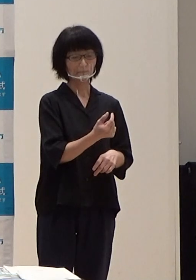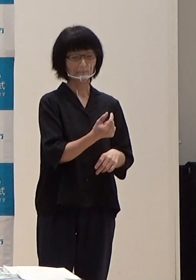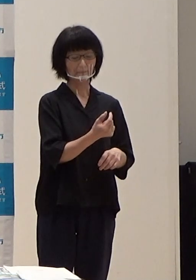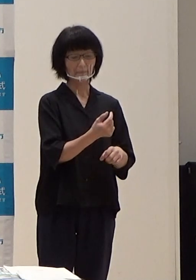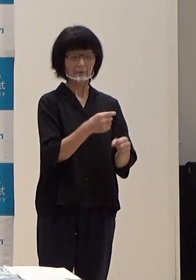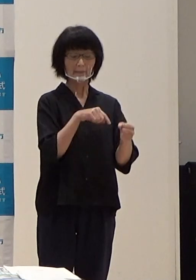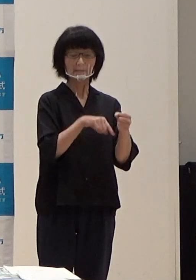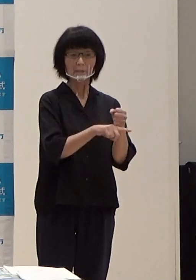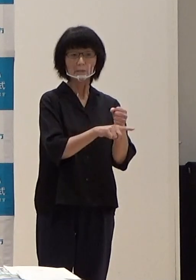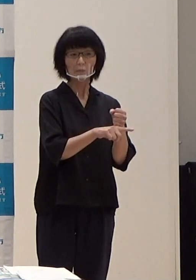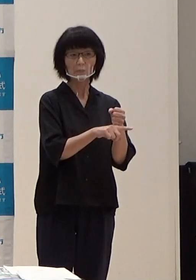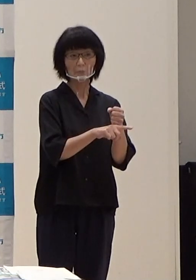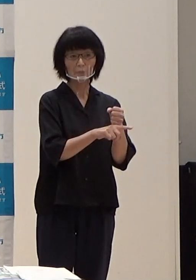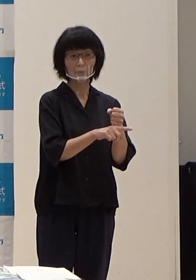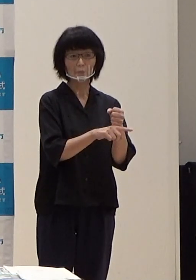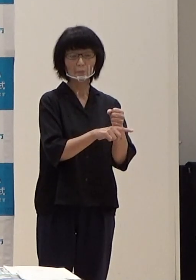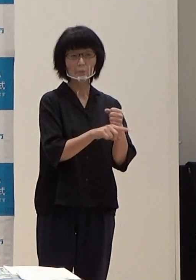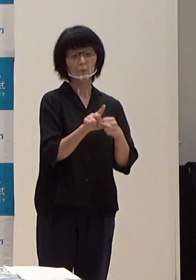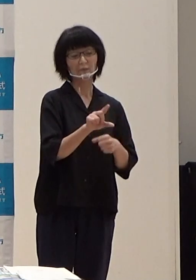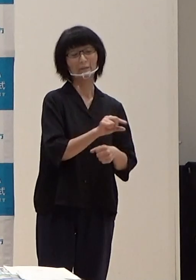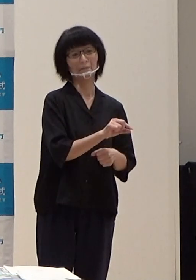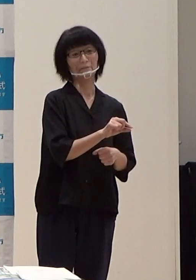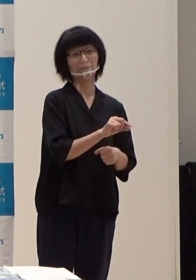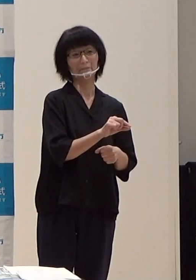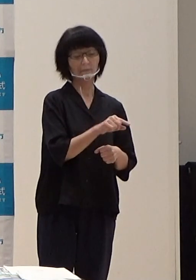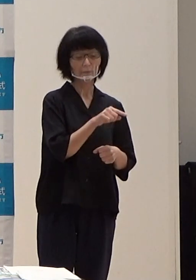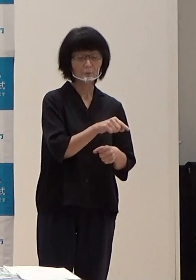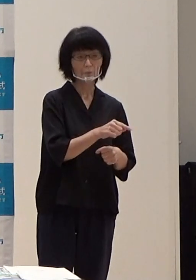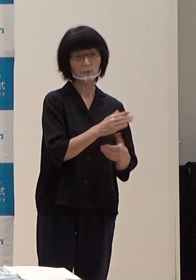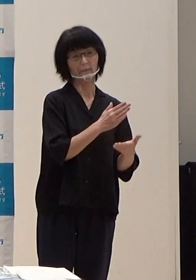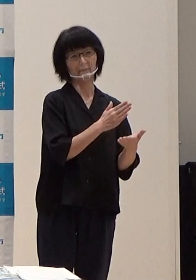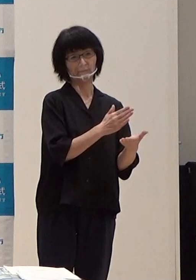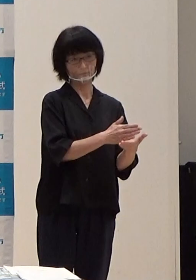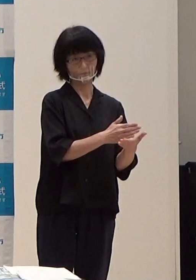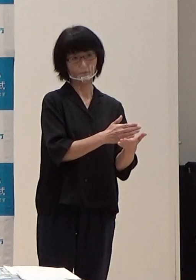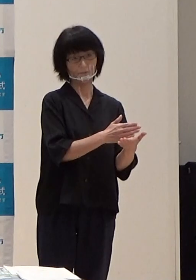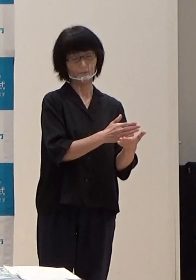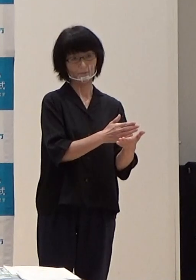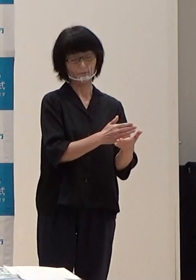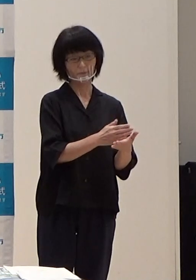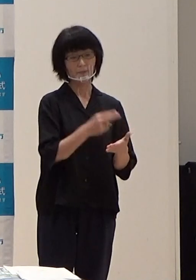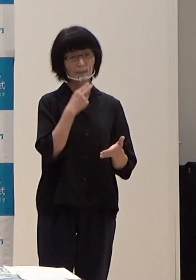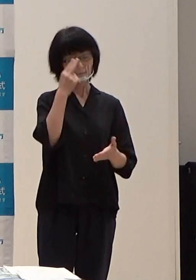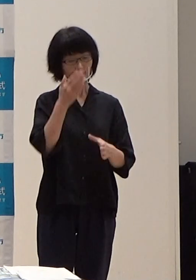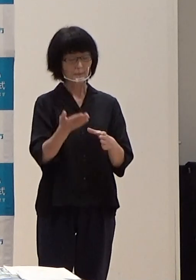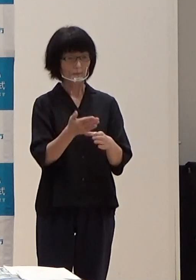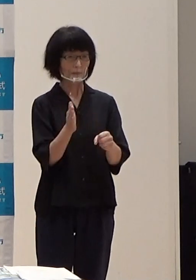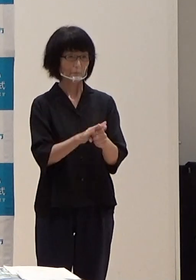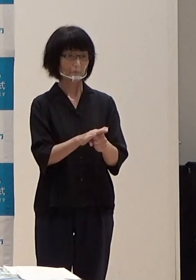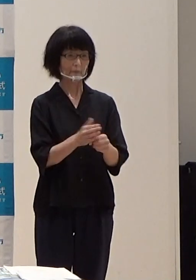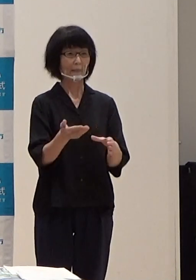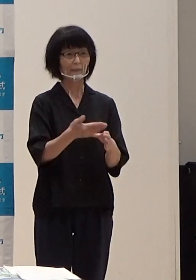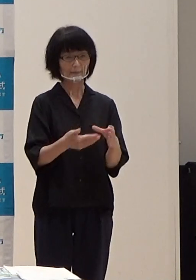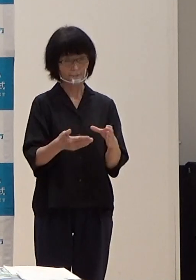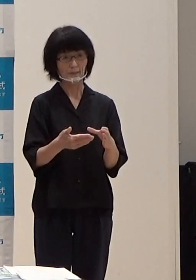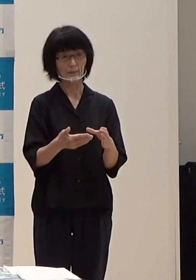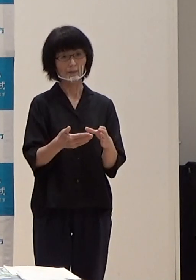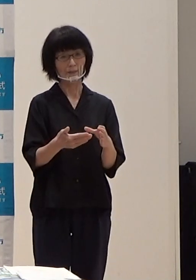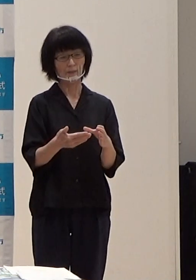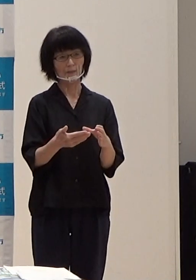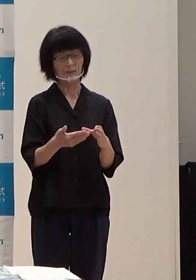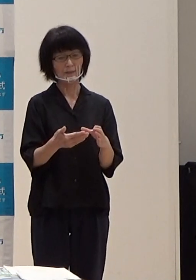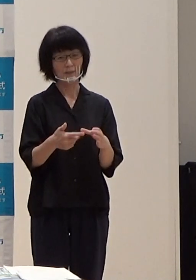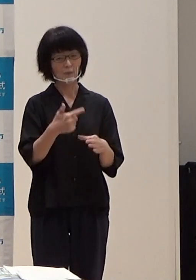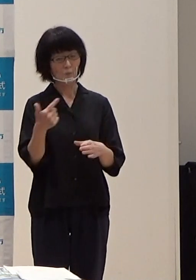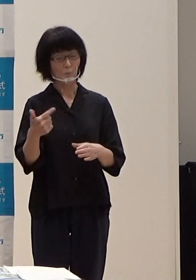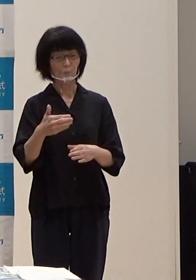で、浚渫工事についても見合わせることにしまして、坂舞台池、五百淵、大久保池と、この